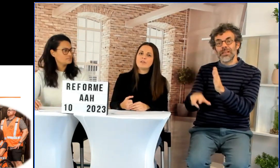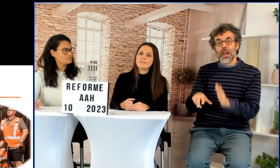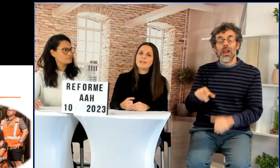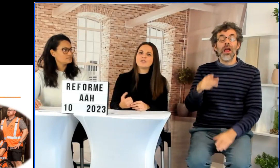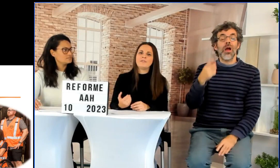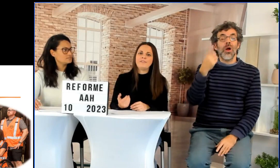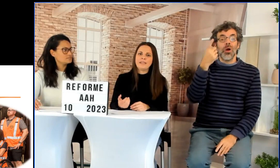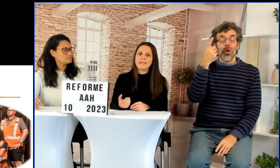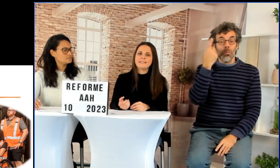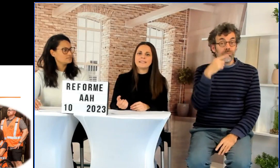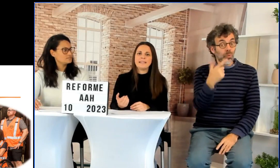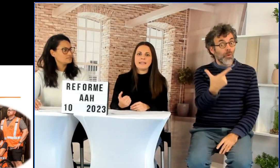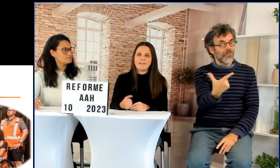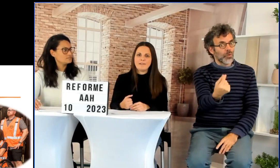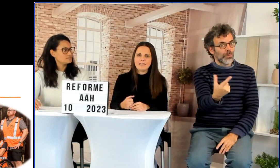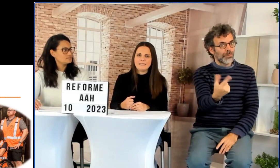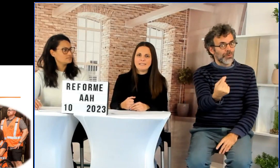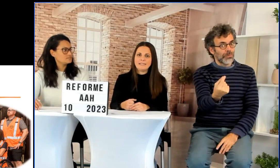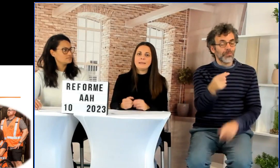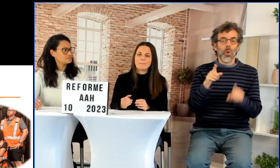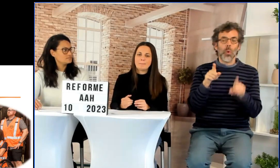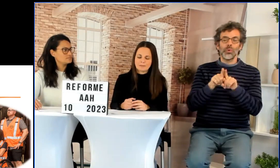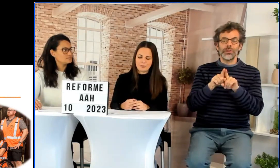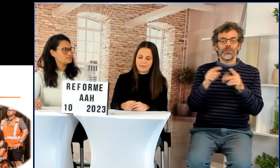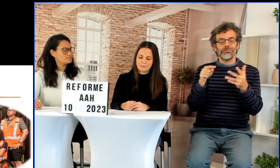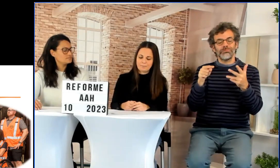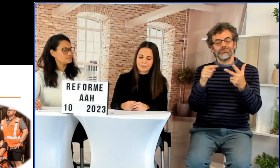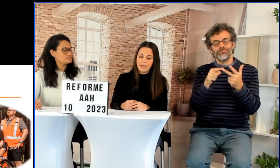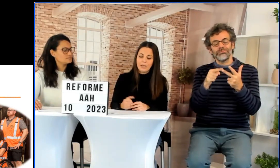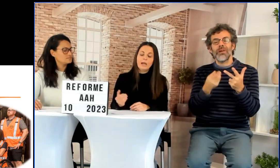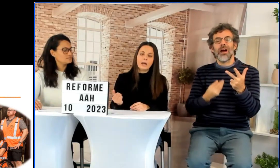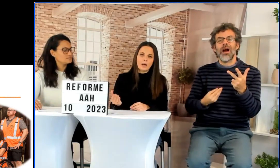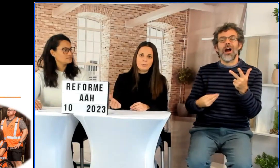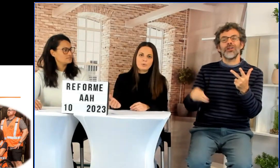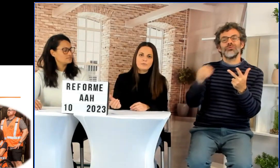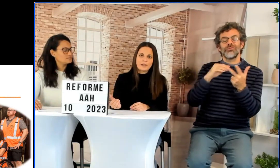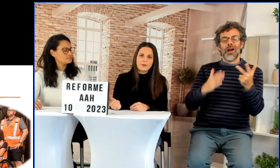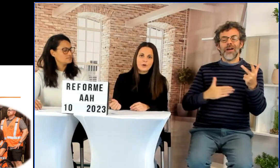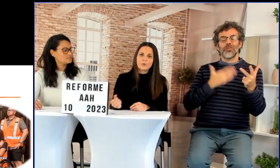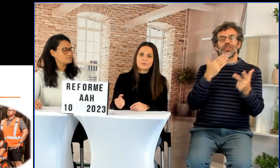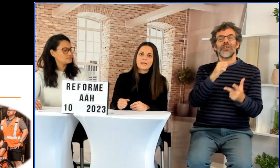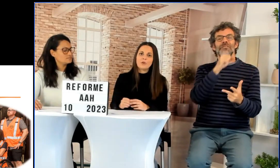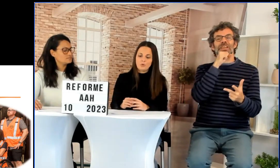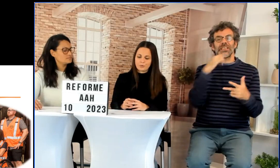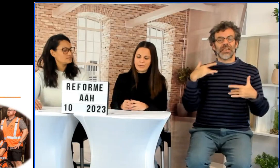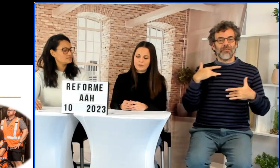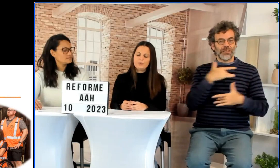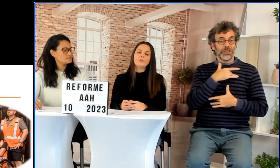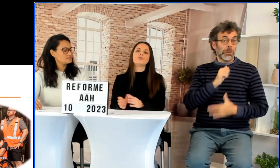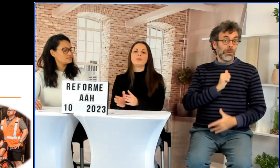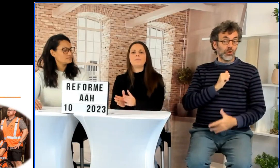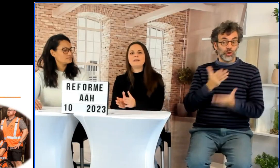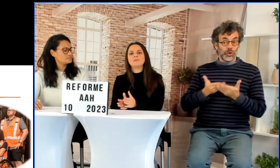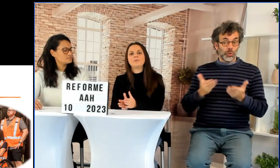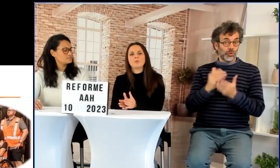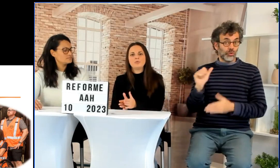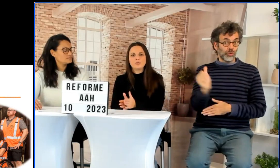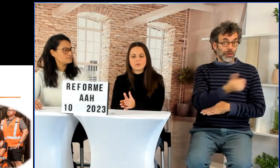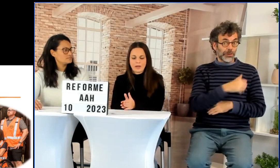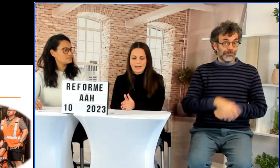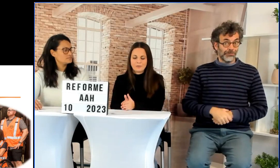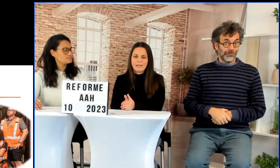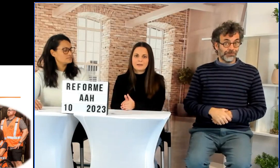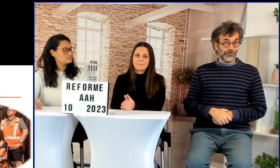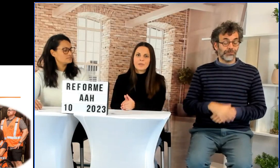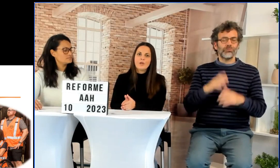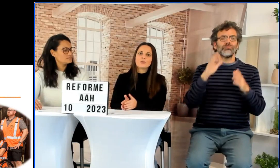vos avantages vieillesse et invalidité personnelles. Rappelons d'ailleurs, concernant le calcul sur la base de vos